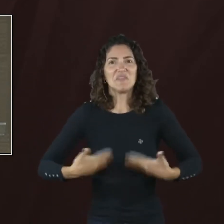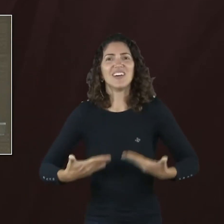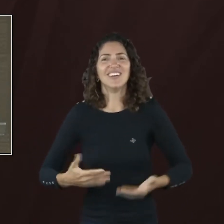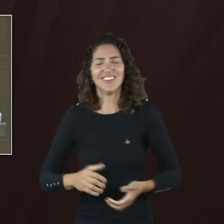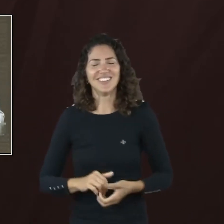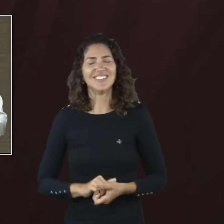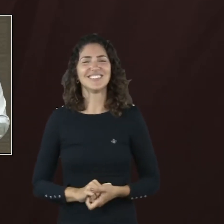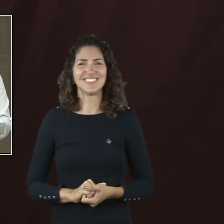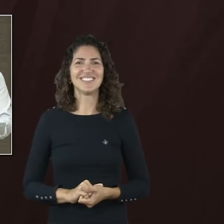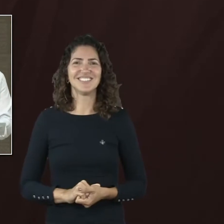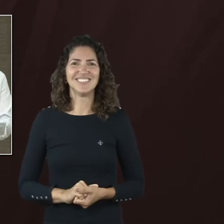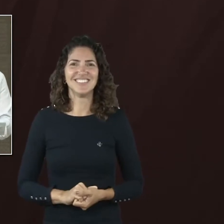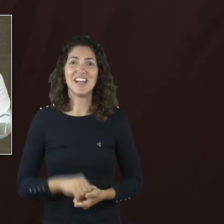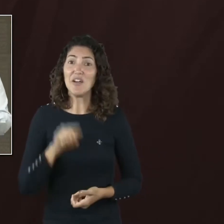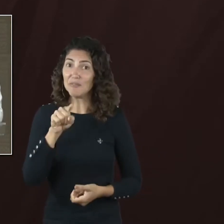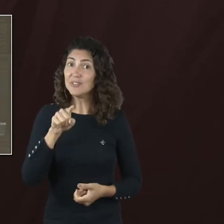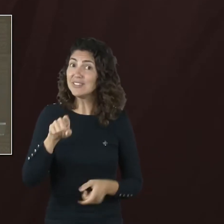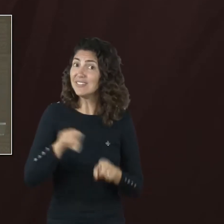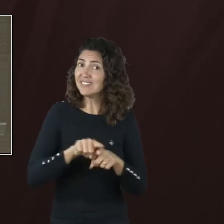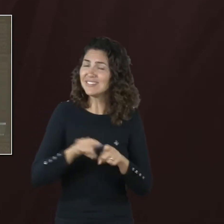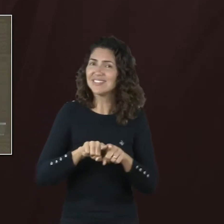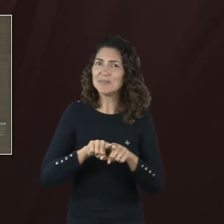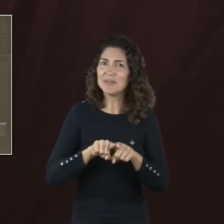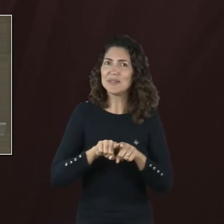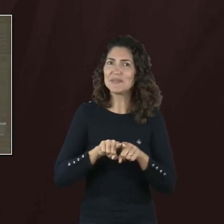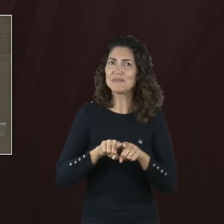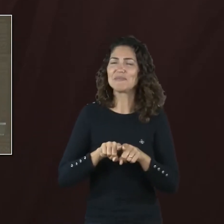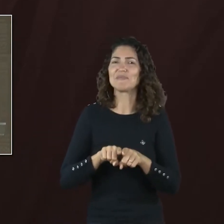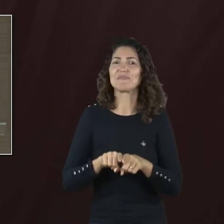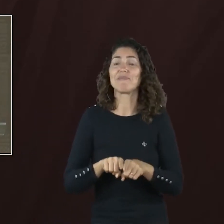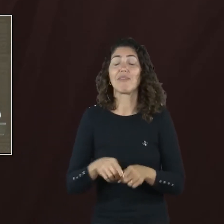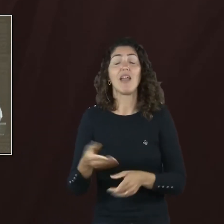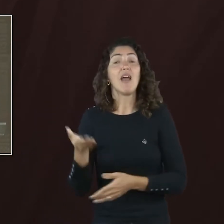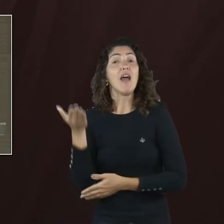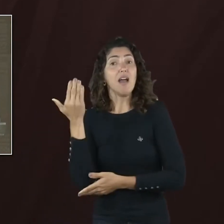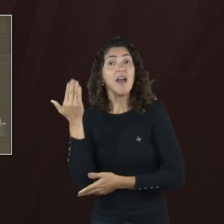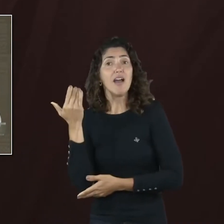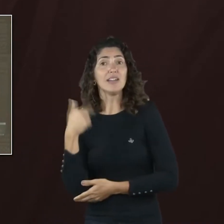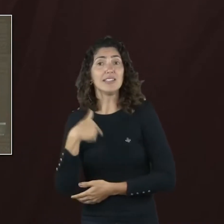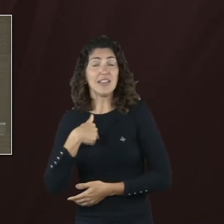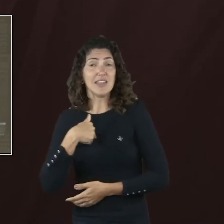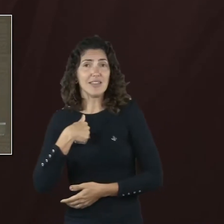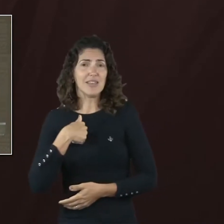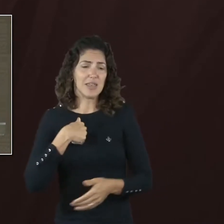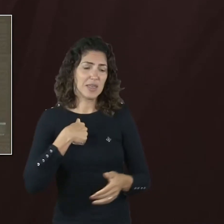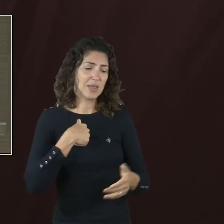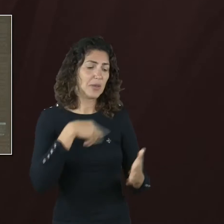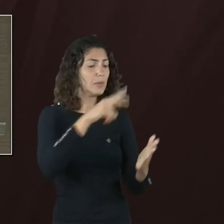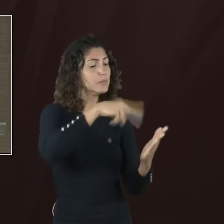E versículo, eu já li Apocalipse 19, não vou ler de novo, tá?